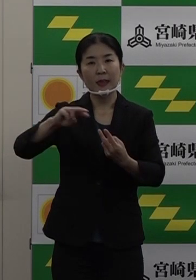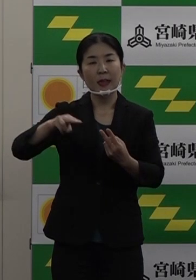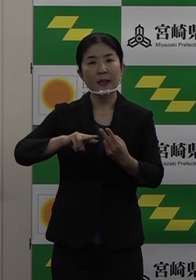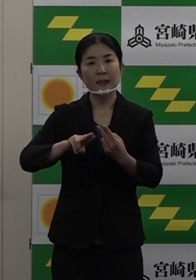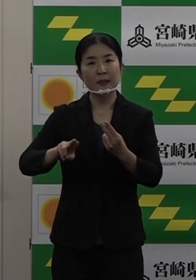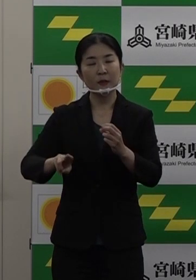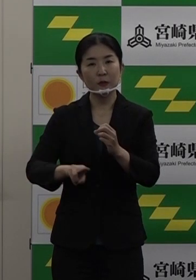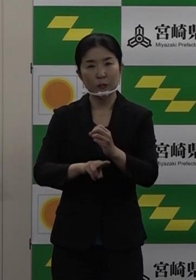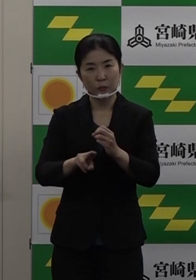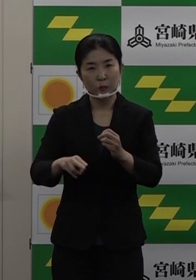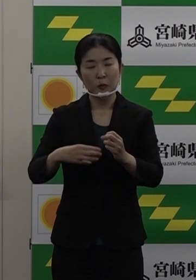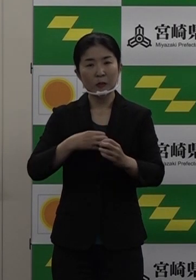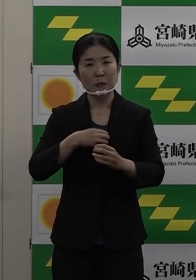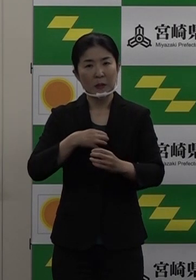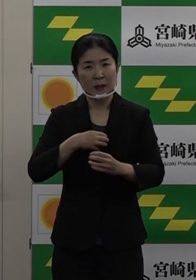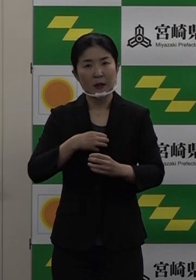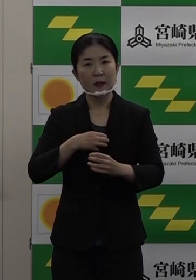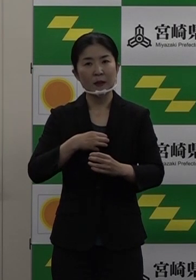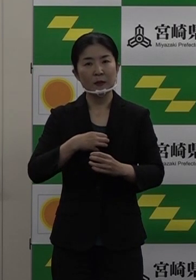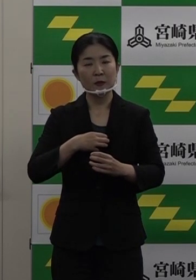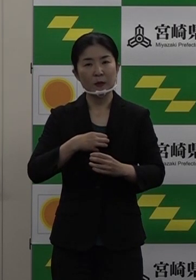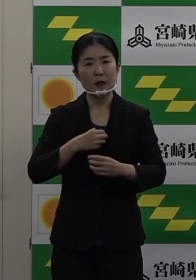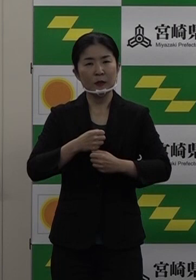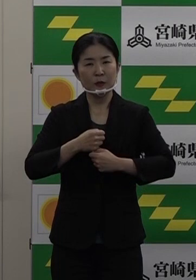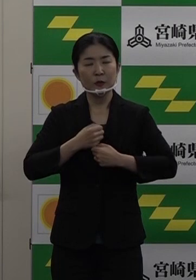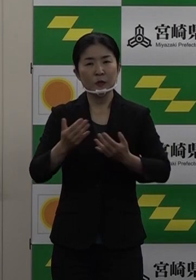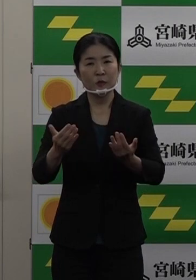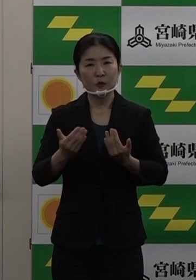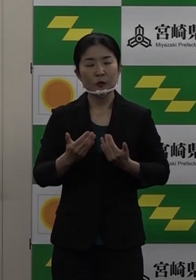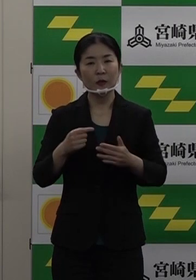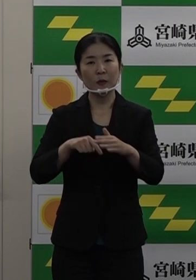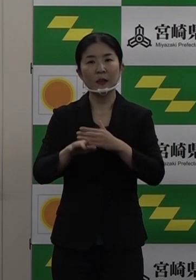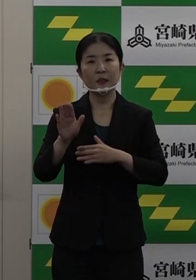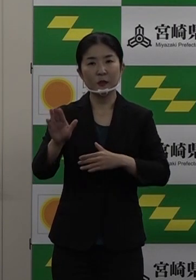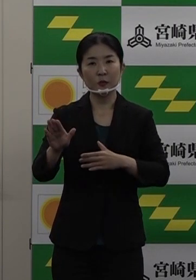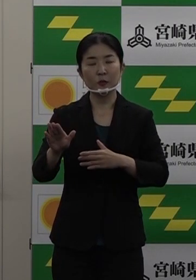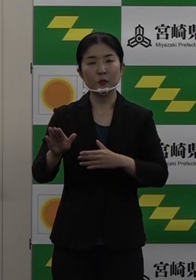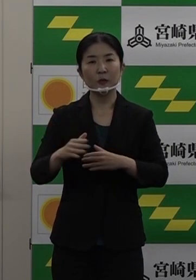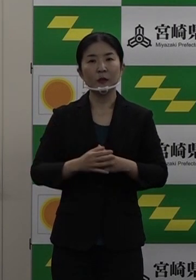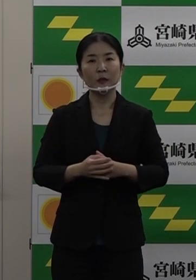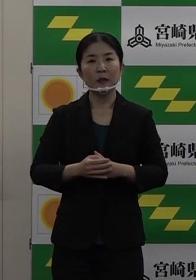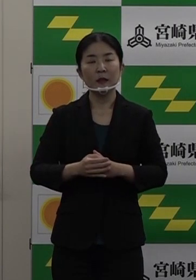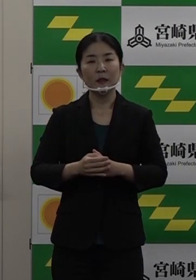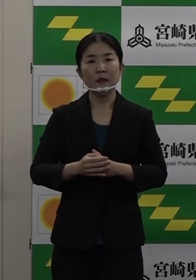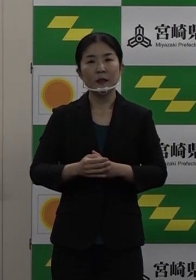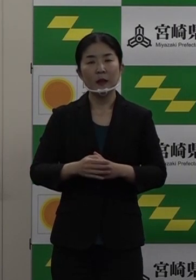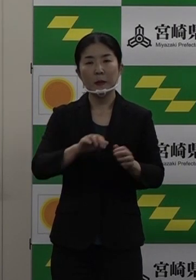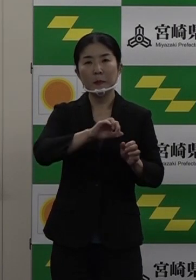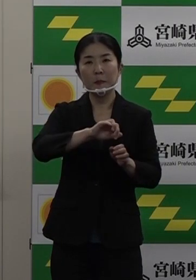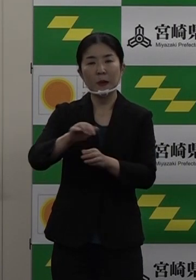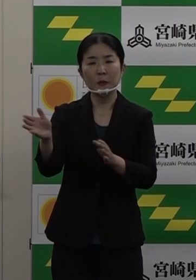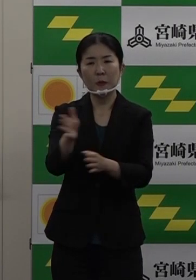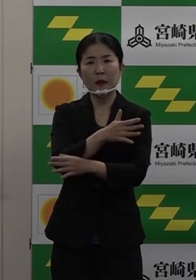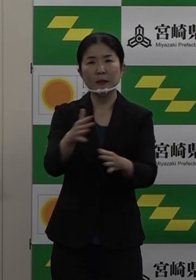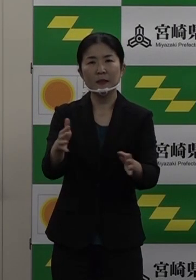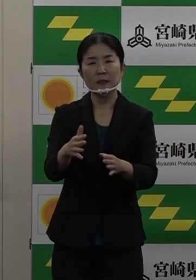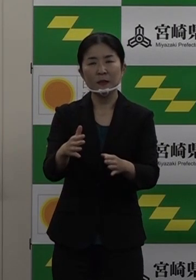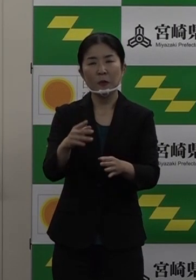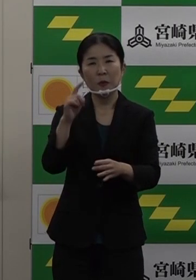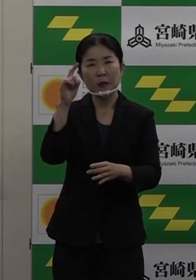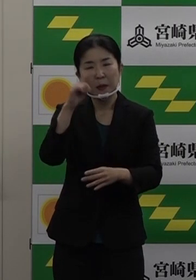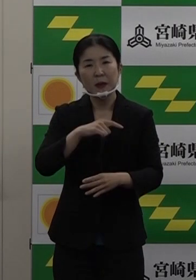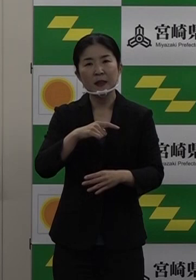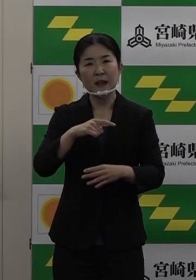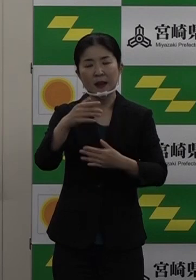のリスクというところでも非常に警戒がされたところであります。やはりこの換気が悪い中での飲食であった